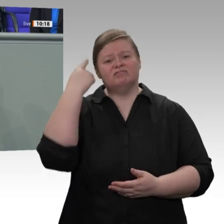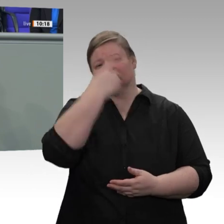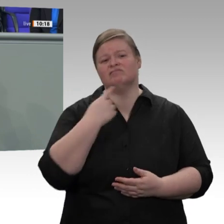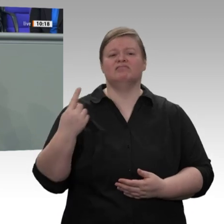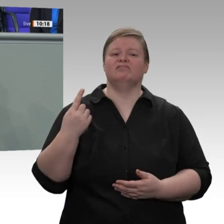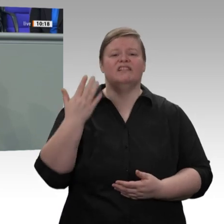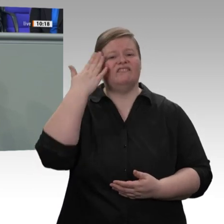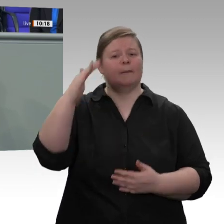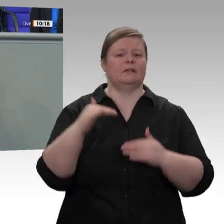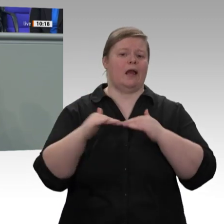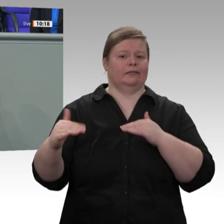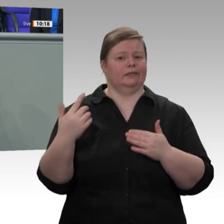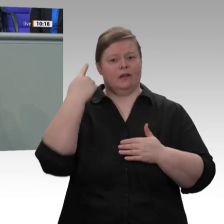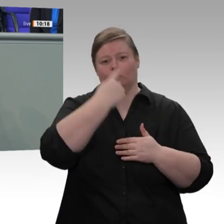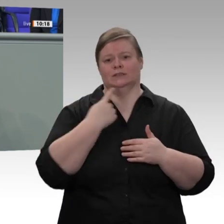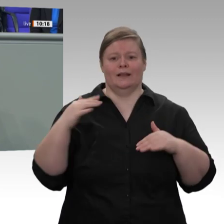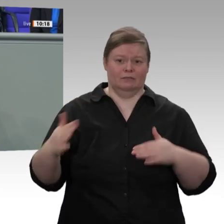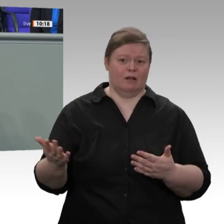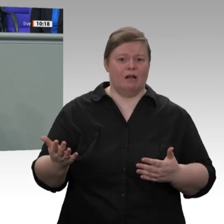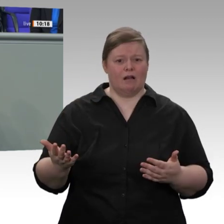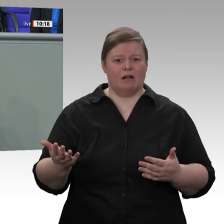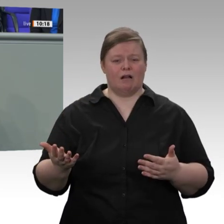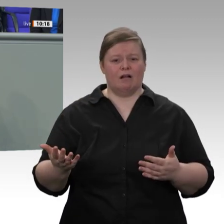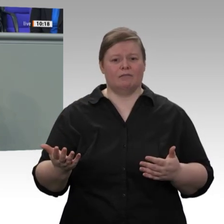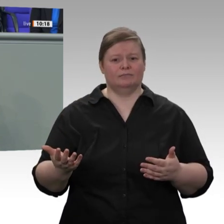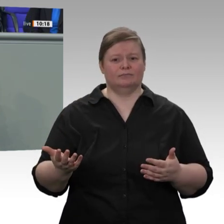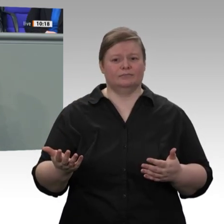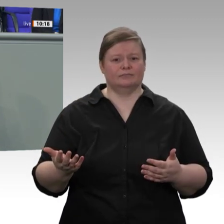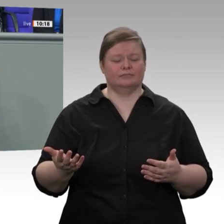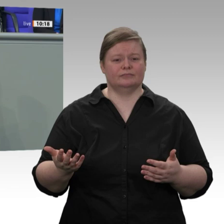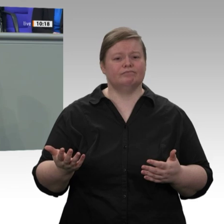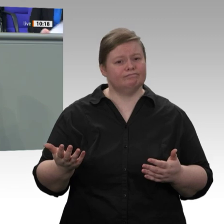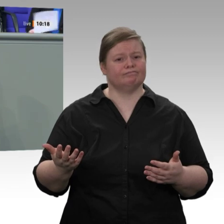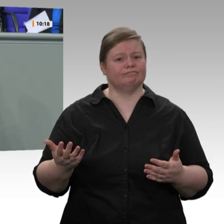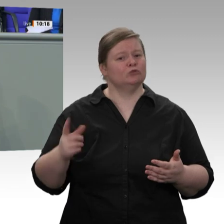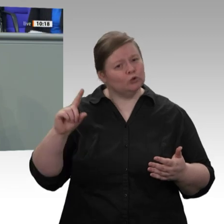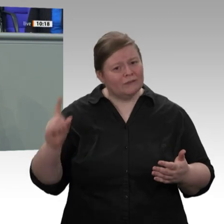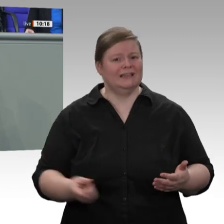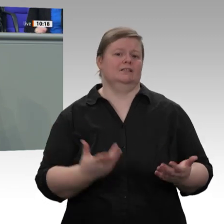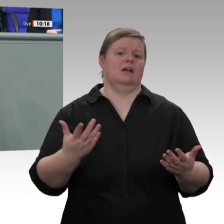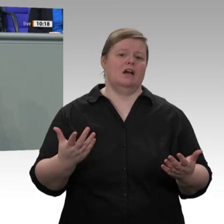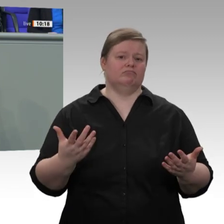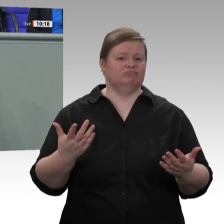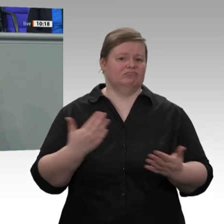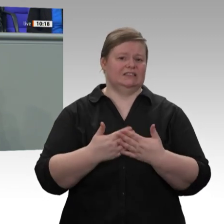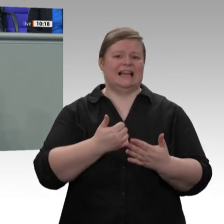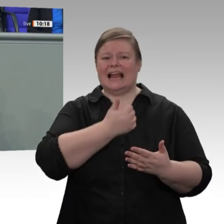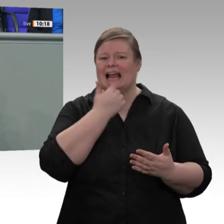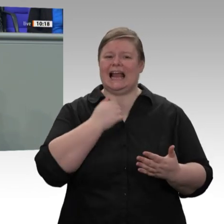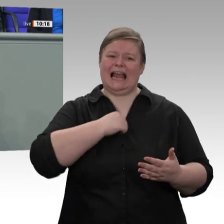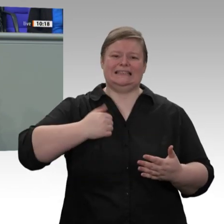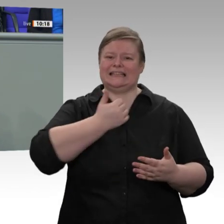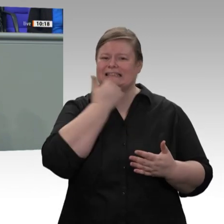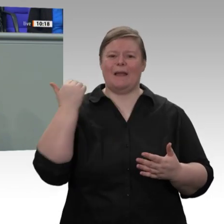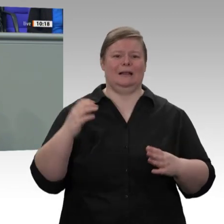Einzeltäter, war es eine Einzeltat? Im strafrechtlichen Sinne mag es sich um einen Einzeltäter und um eine